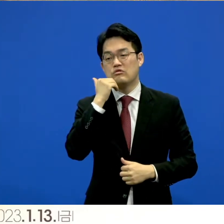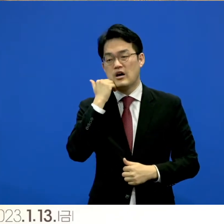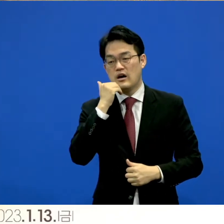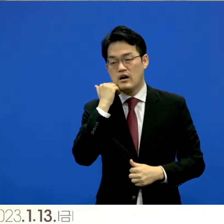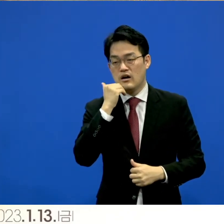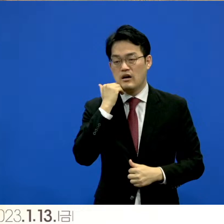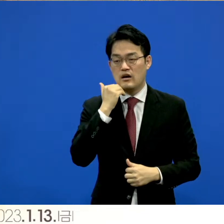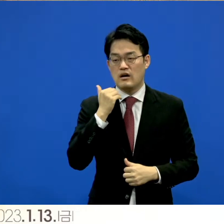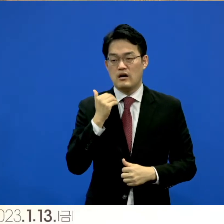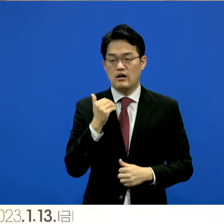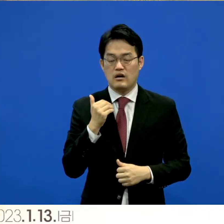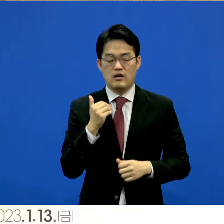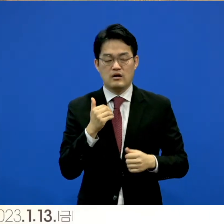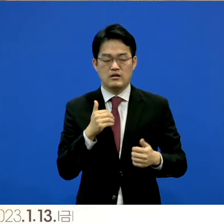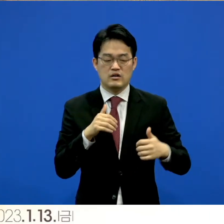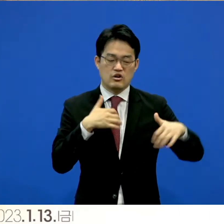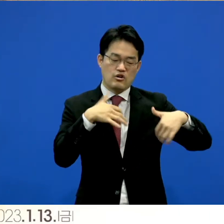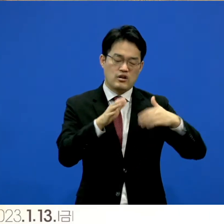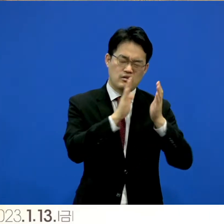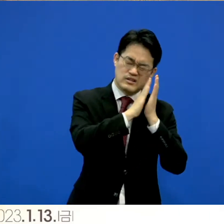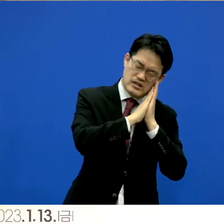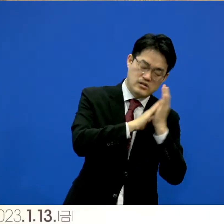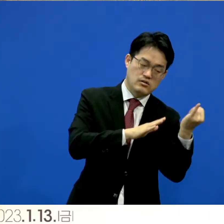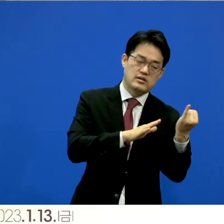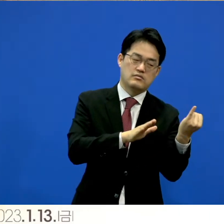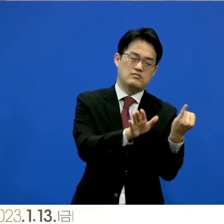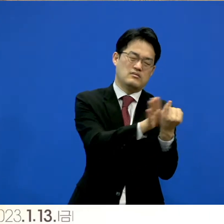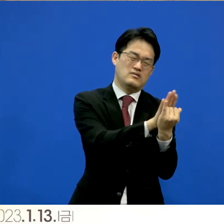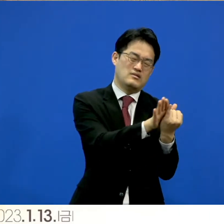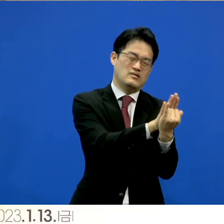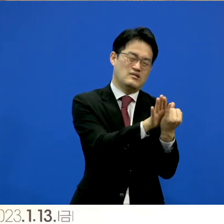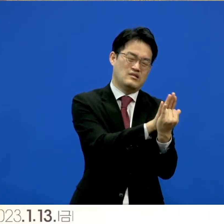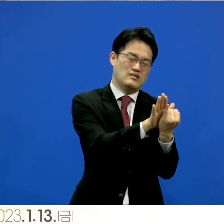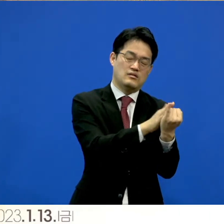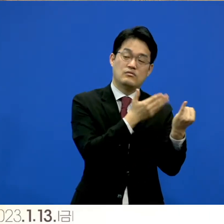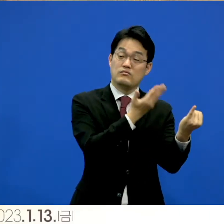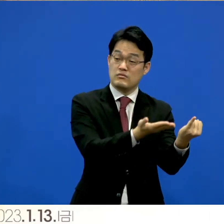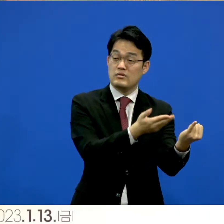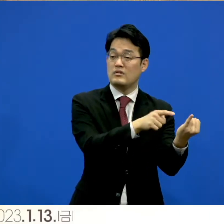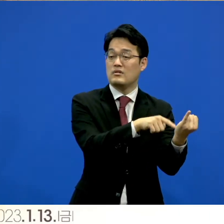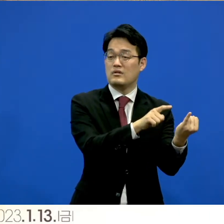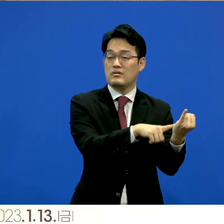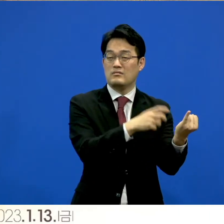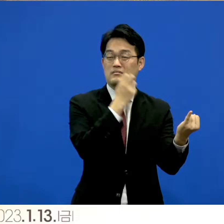그렇게 환대를 해줘요. 그래서